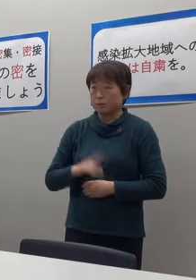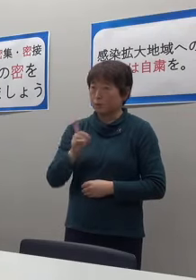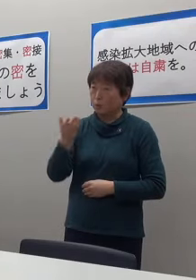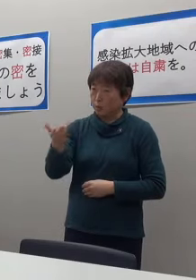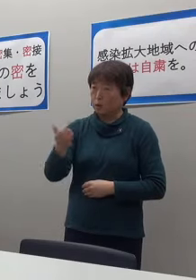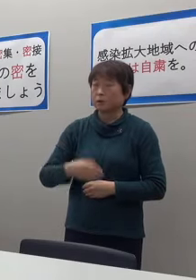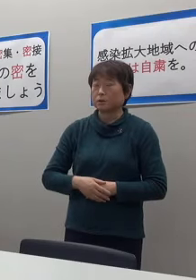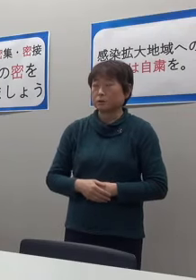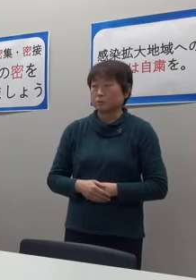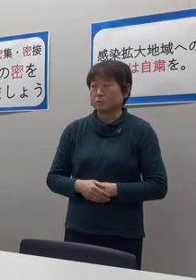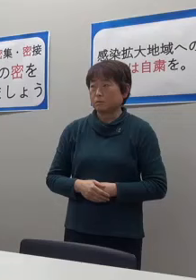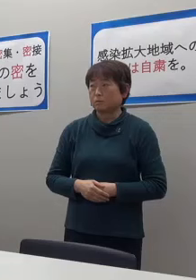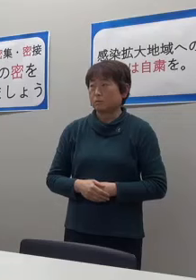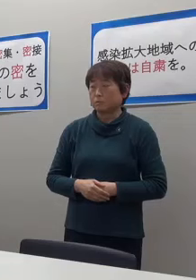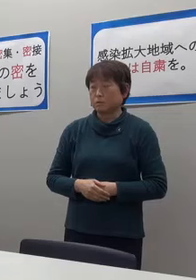まず